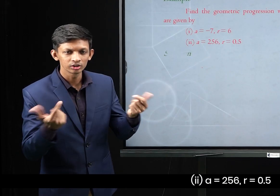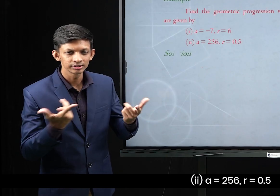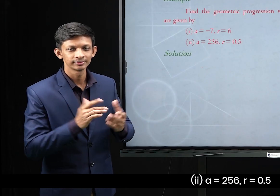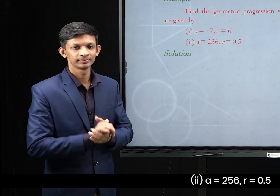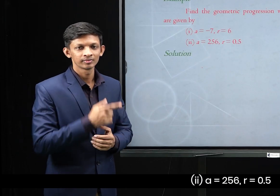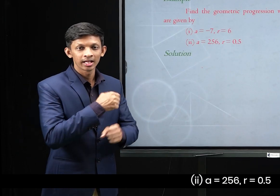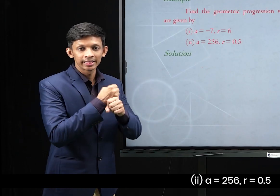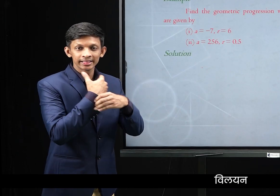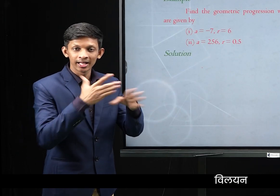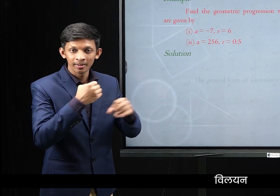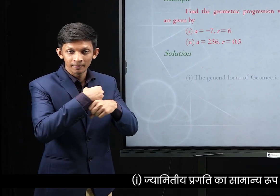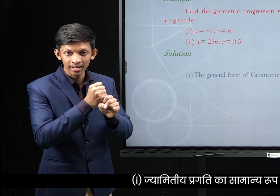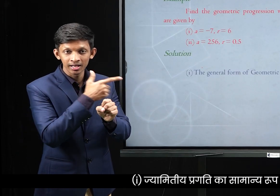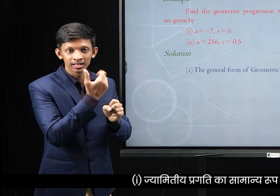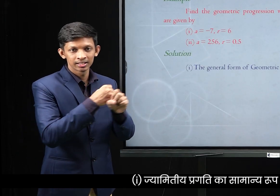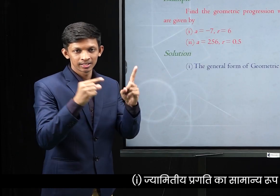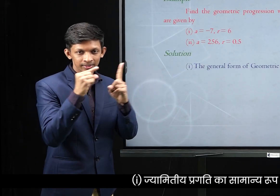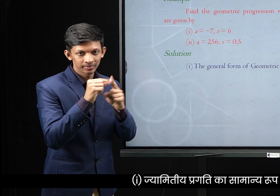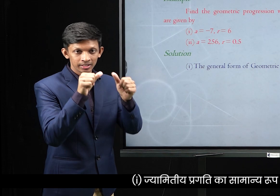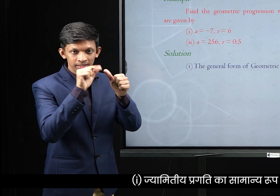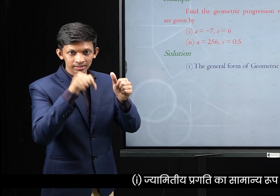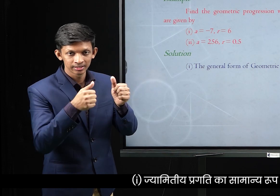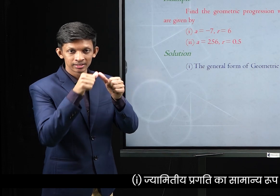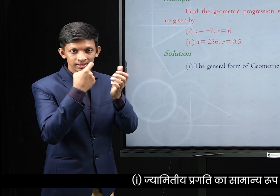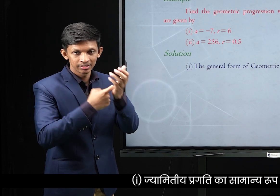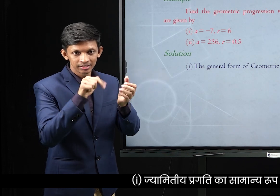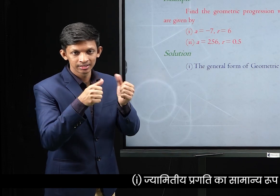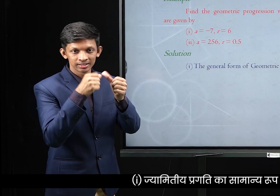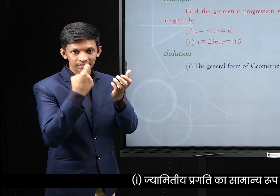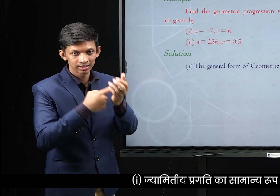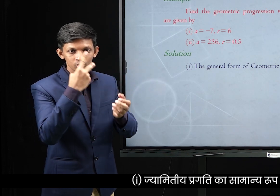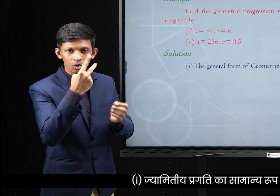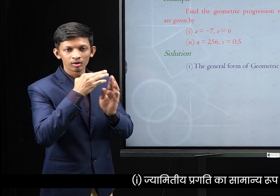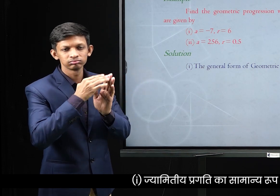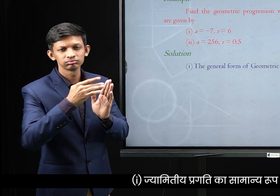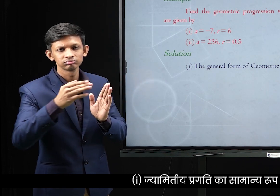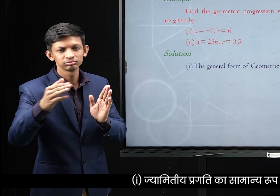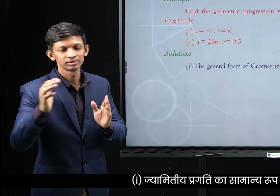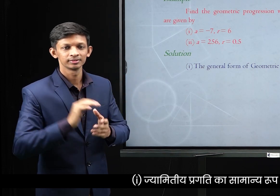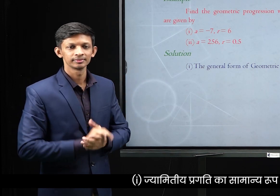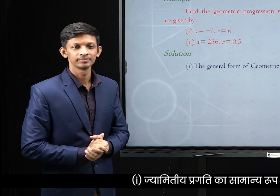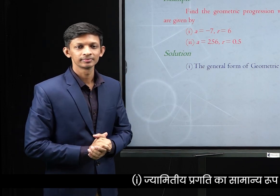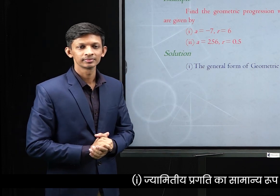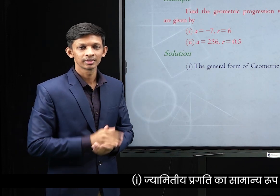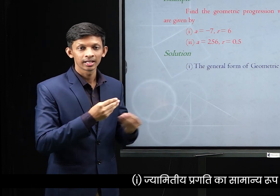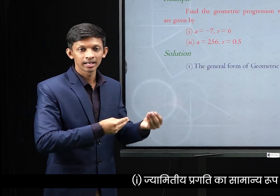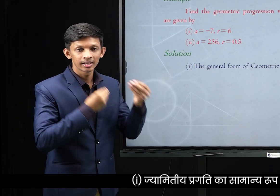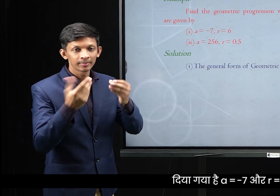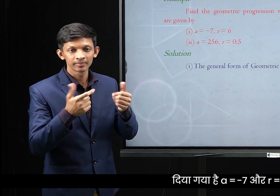to 0.5। विलयन 1, ज्यामितीय प्रगति का सामान्य रूप a, ar स्क्वायर एक्सेट्रा है